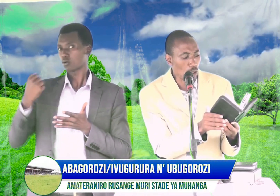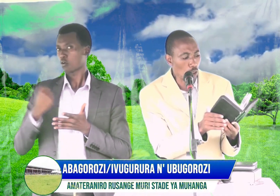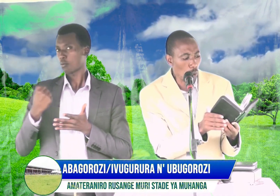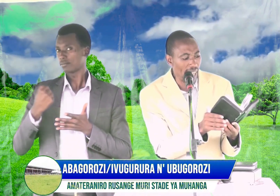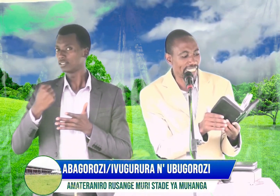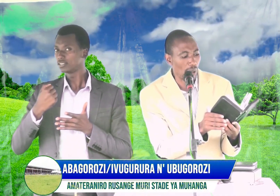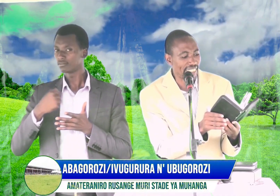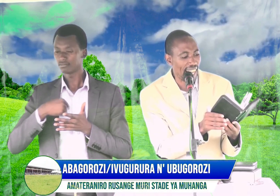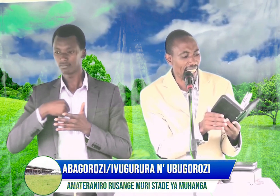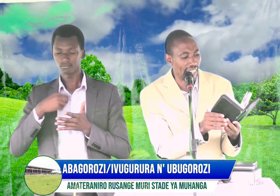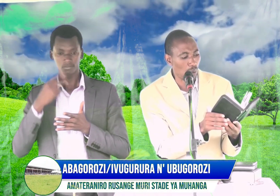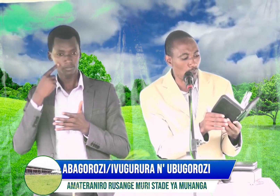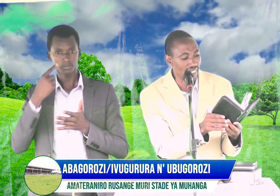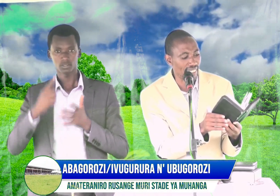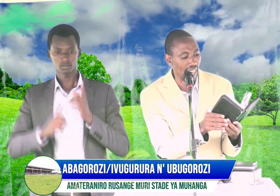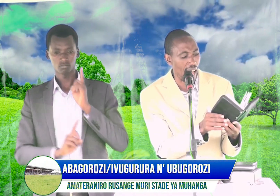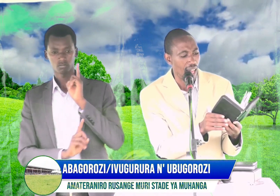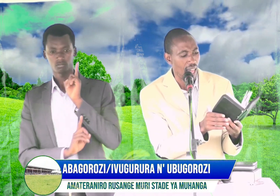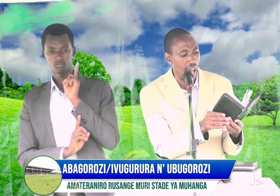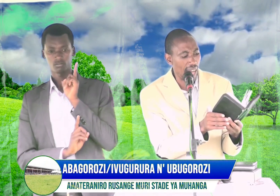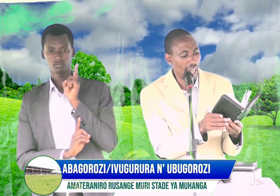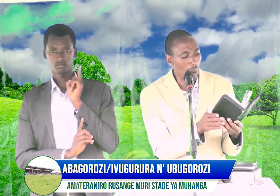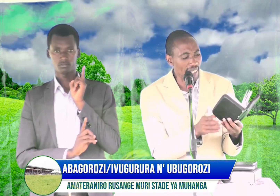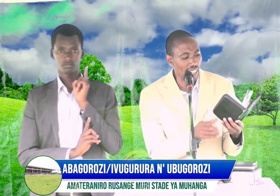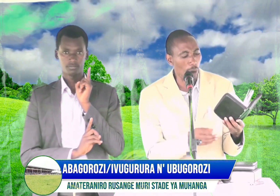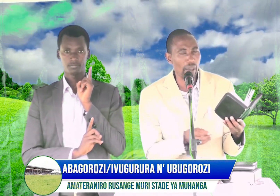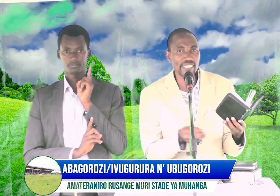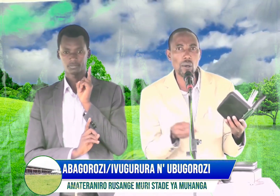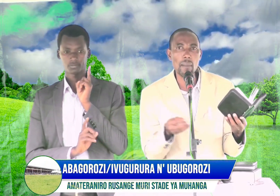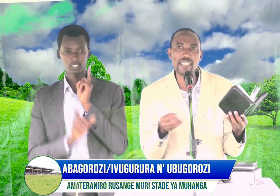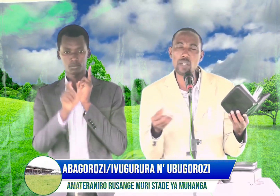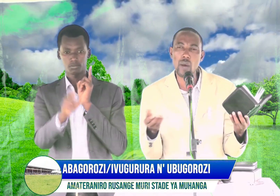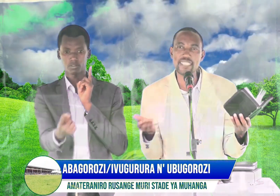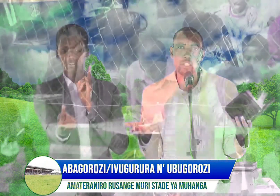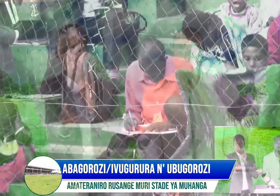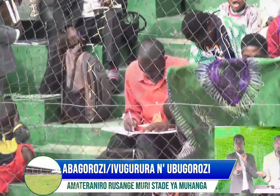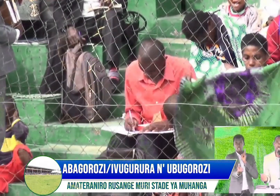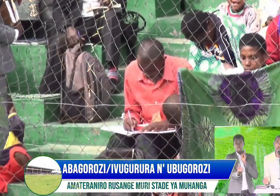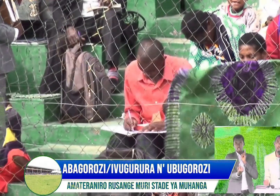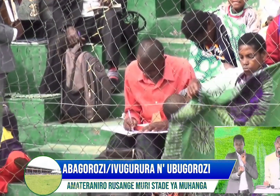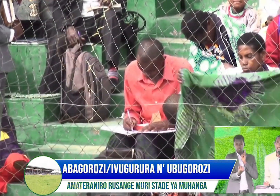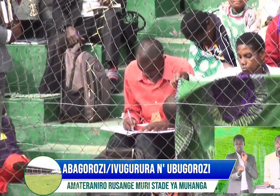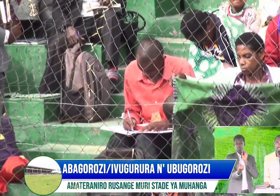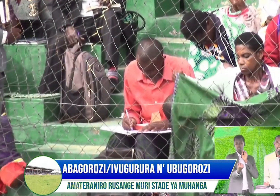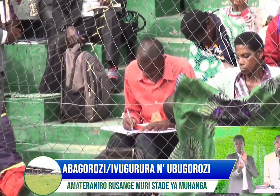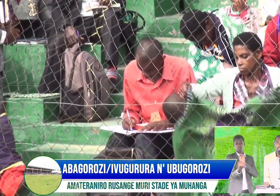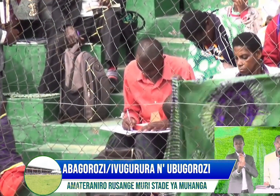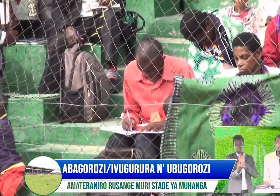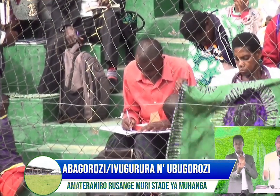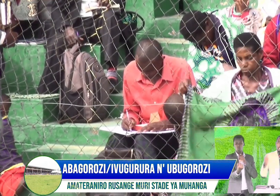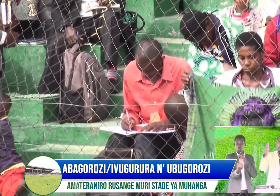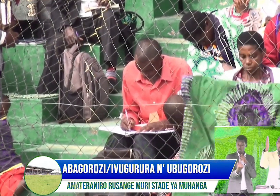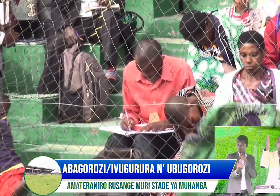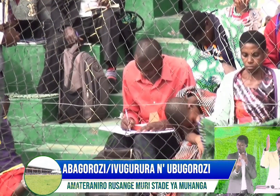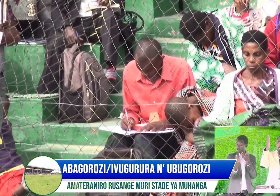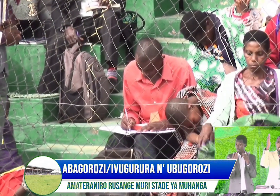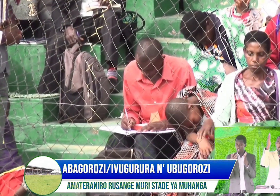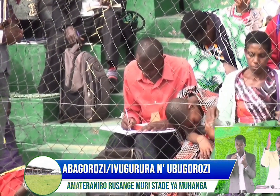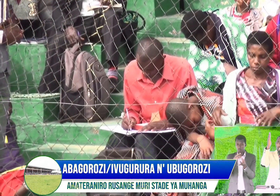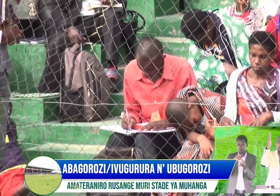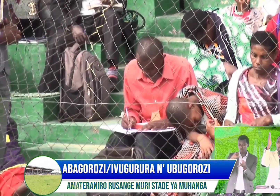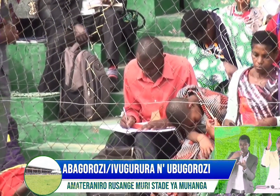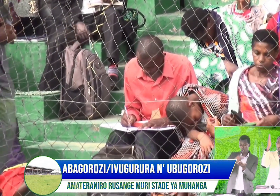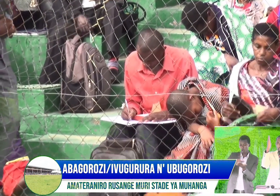Yabazaga buri muntu wese washakaga kwinjira, akamubaza ngo mbese wamaze kwakira umwuka wera? Mu ijuru